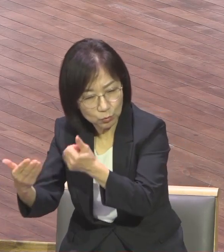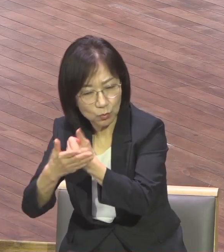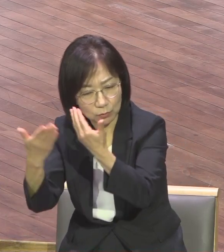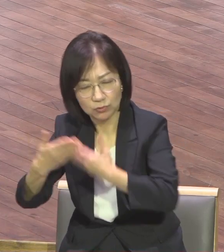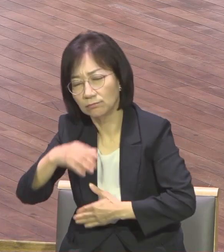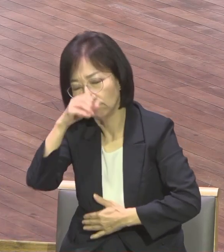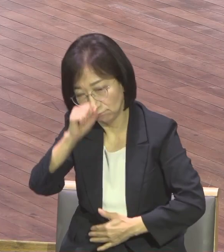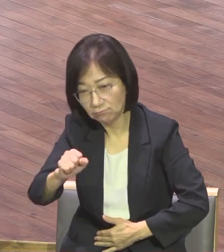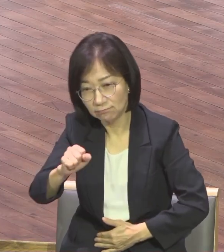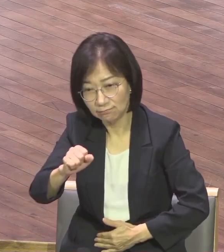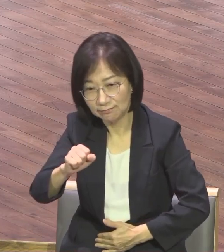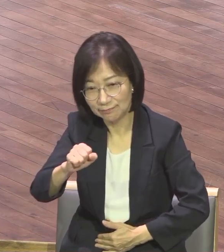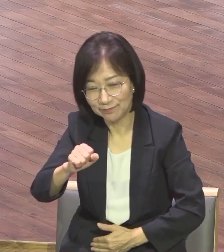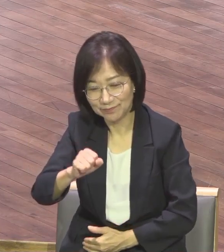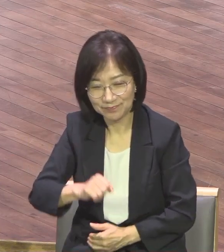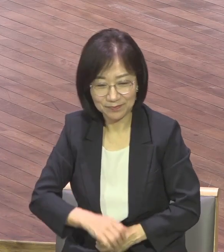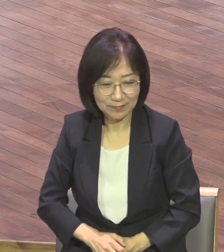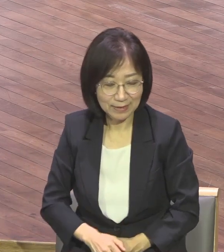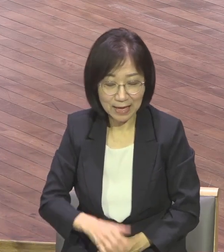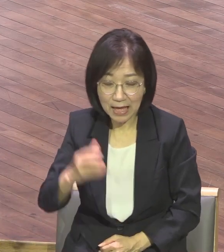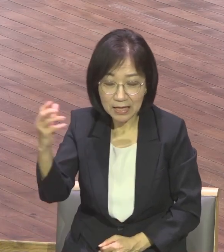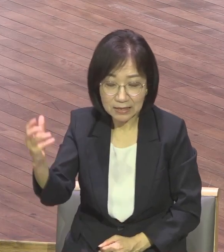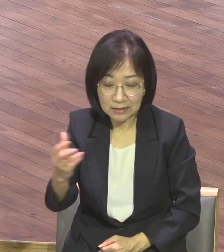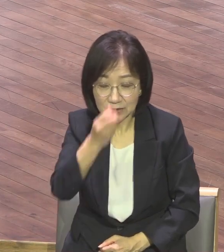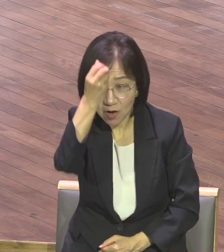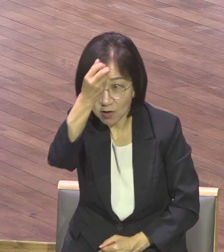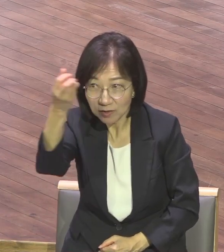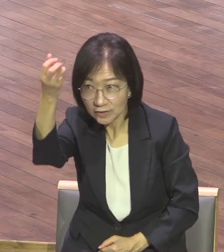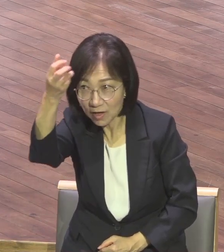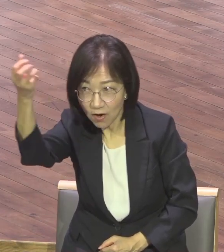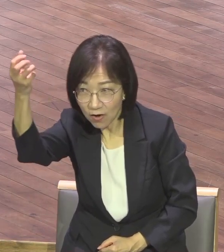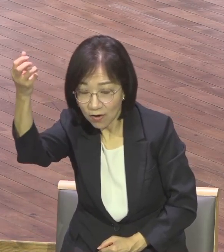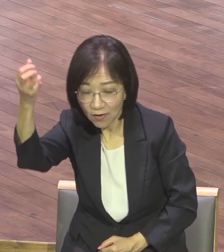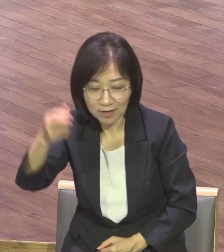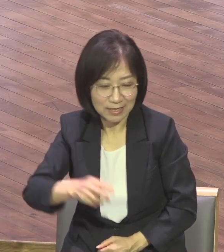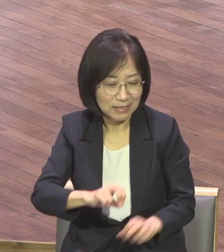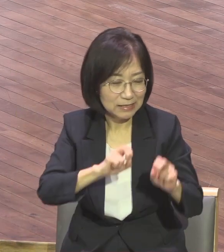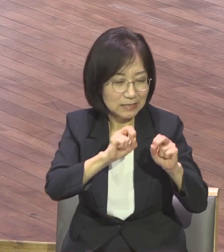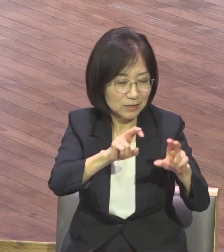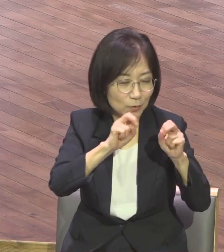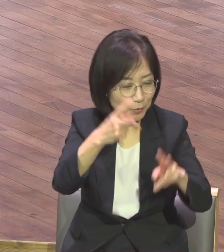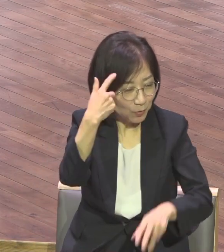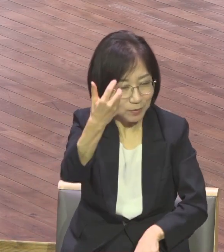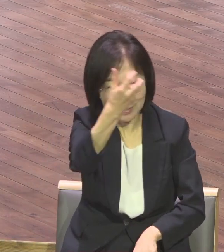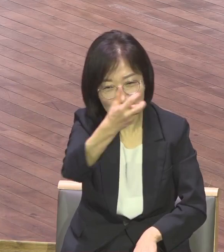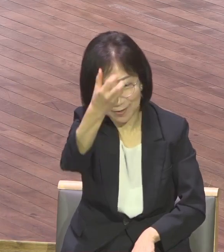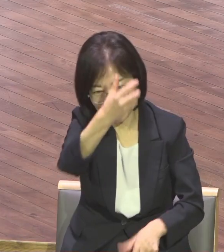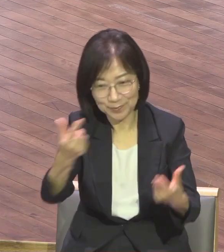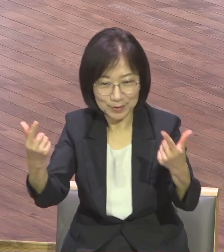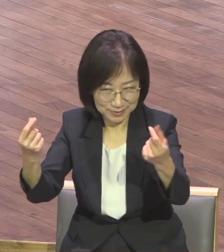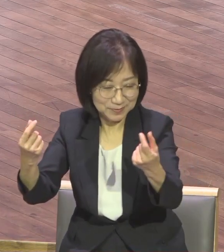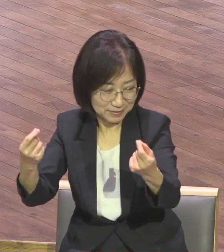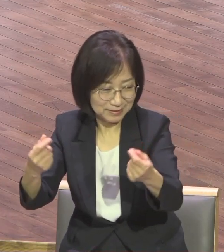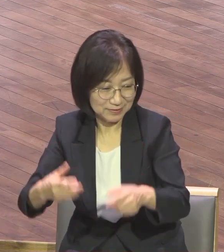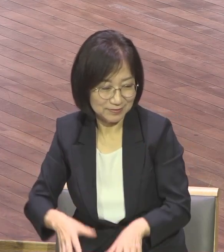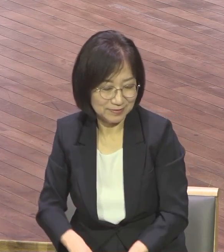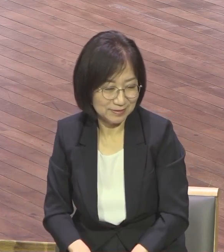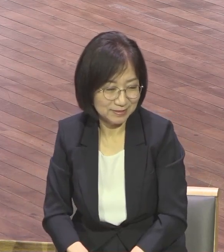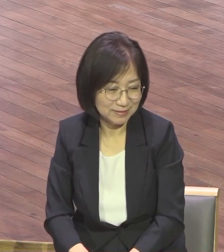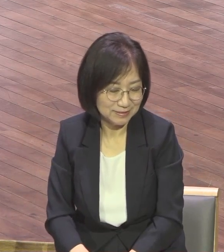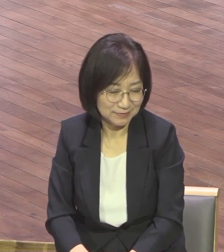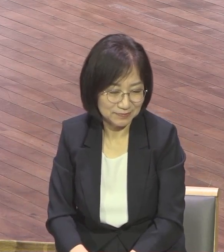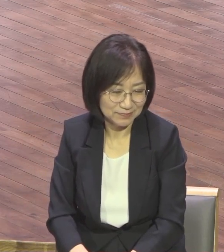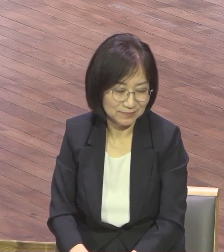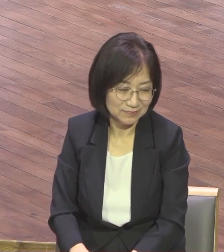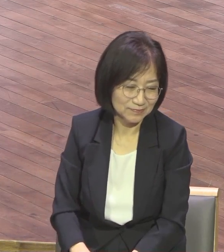성령은요 성교영이 성교의 동력입니다. 예수님께서 우리에게 주신 1장 8절의 이 성교 언약도